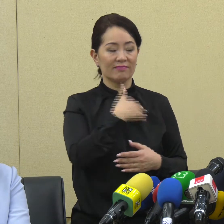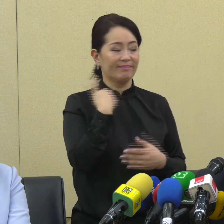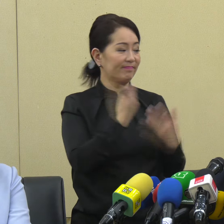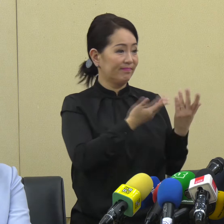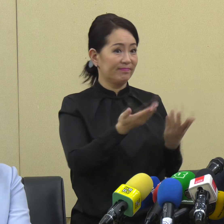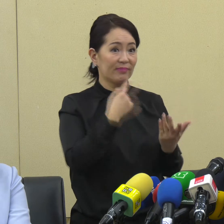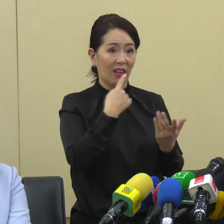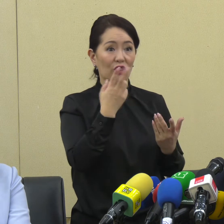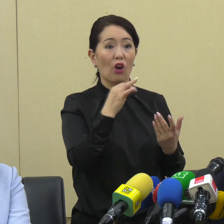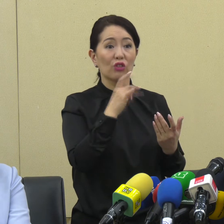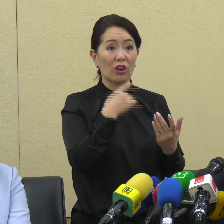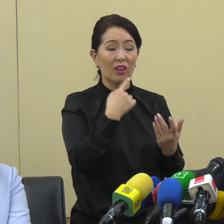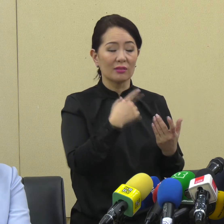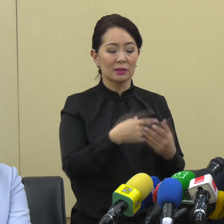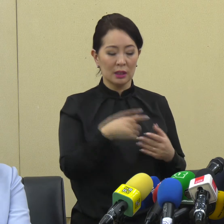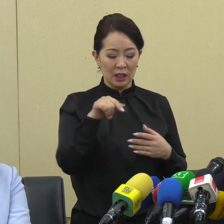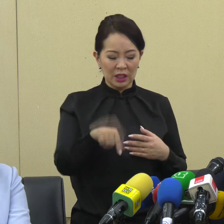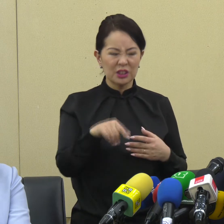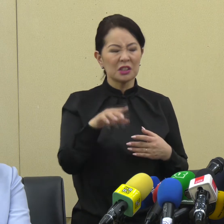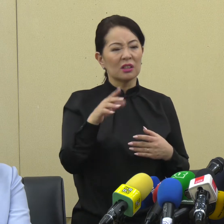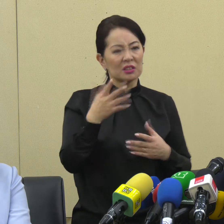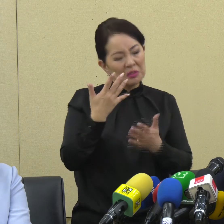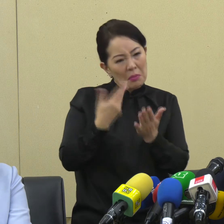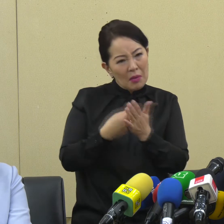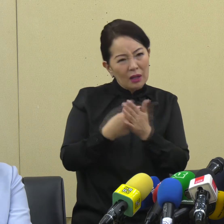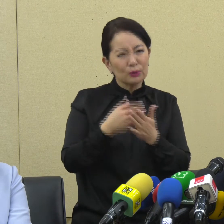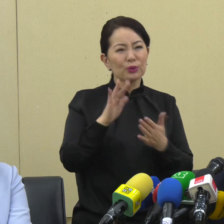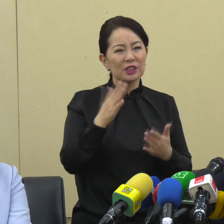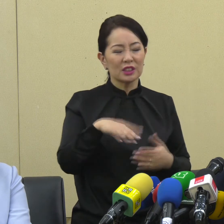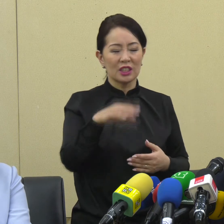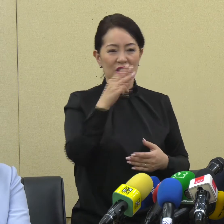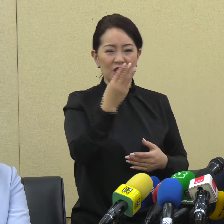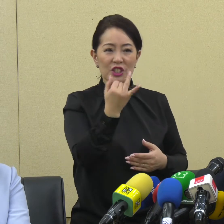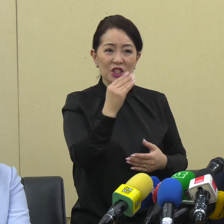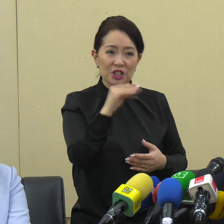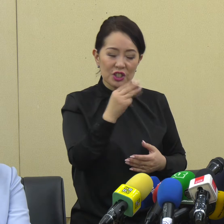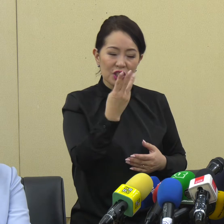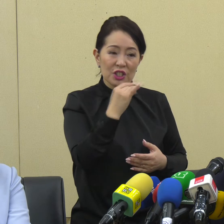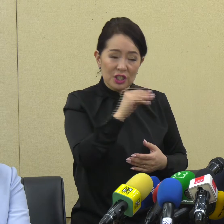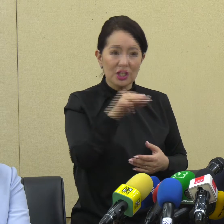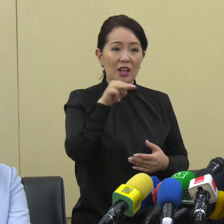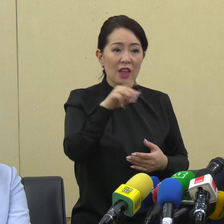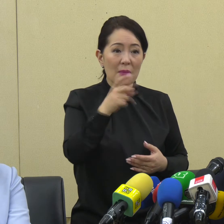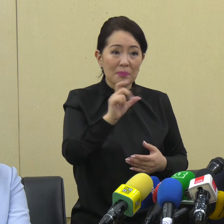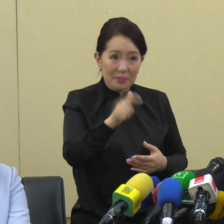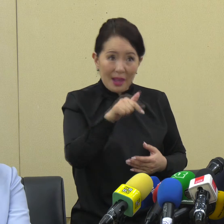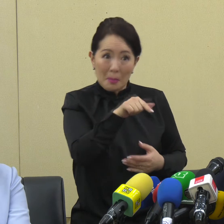хэллээ. Одоо энэ шинж тэмдэг одоо бүрхэг маягаар орж ирсэн тохиолдлыг бүр бас хянахан